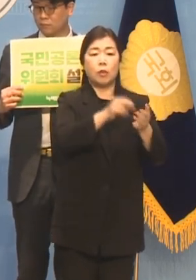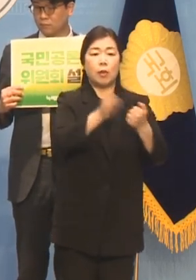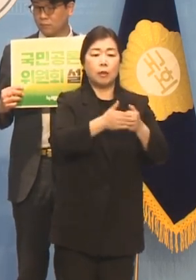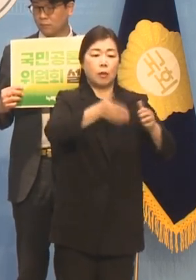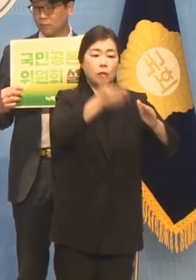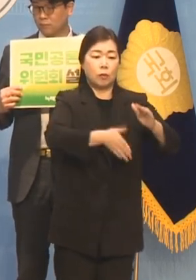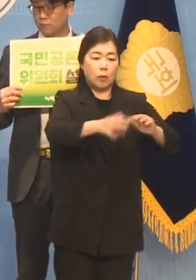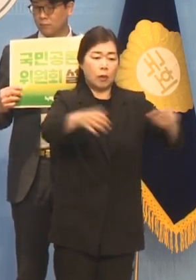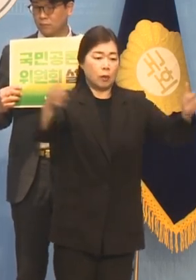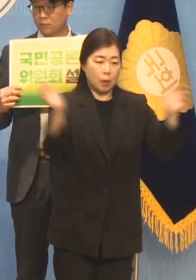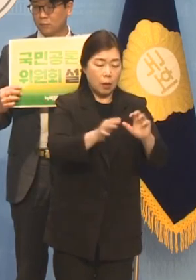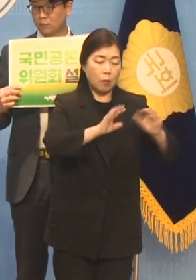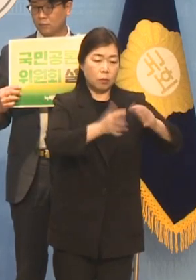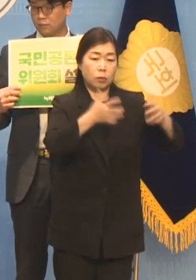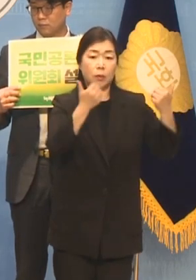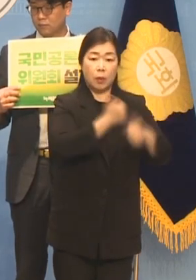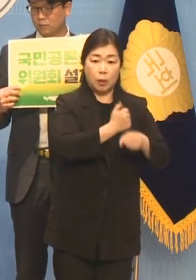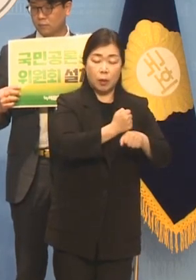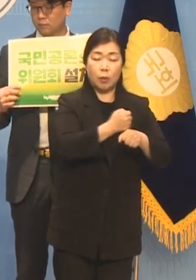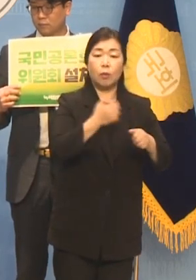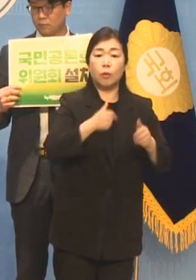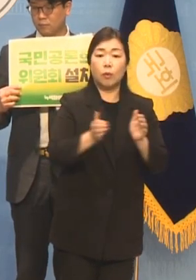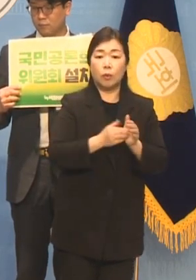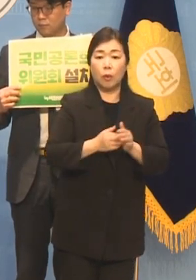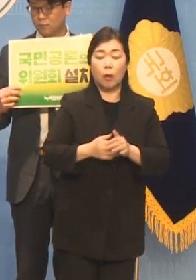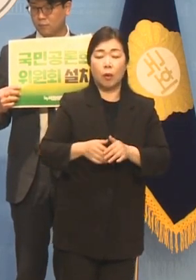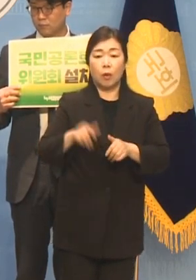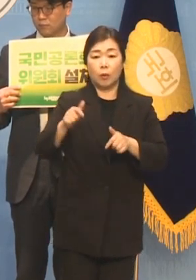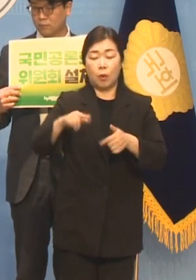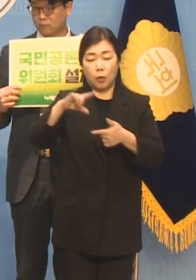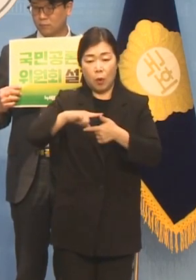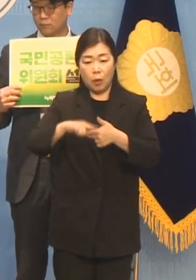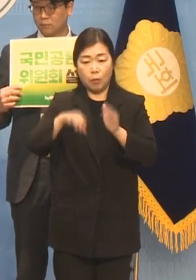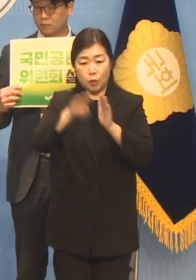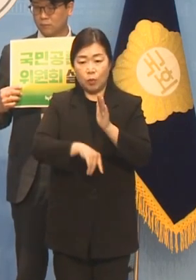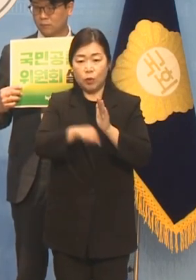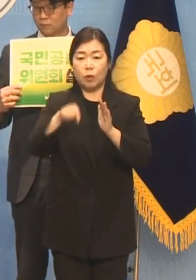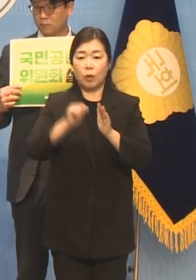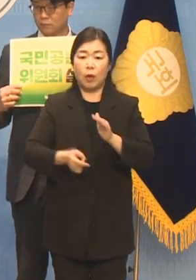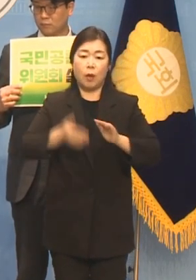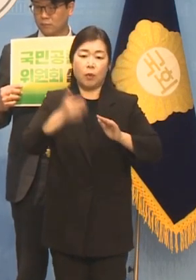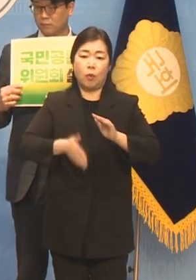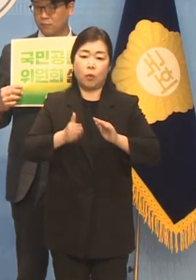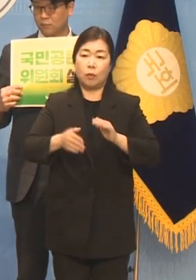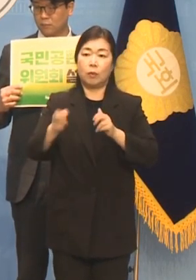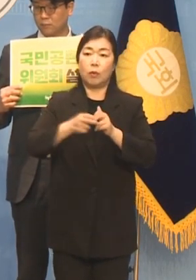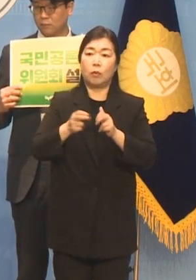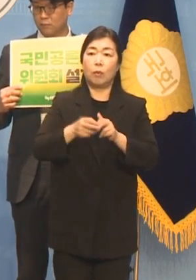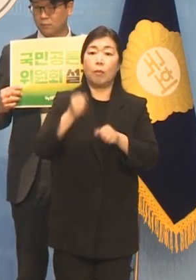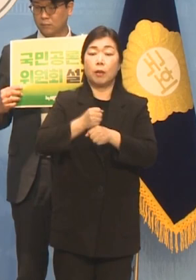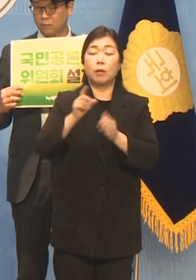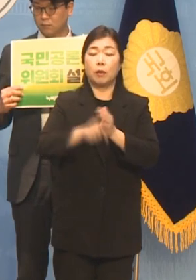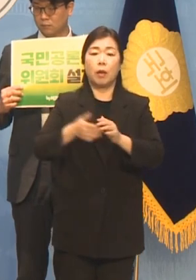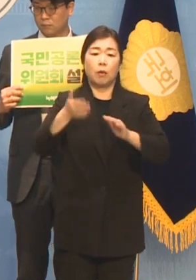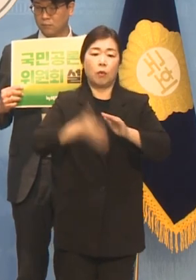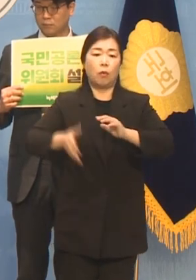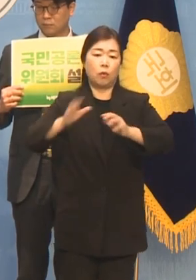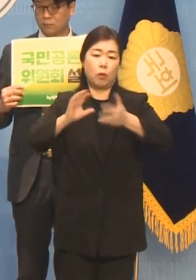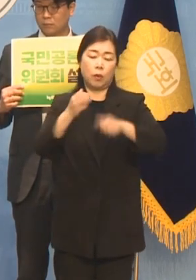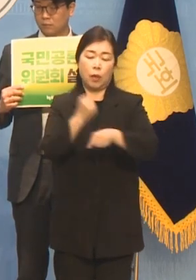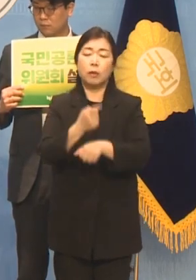2020년 서부 경남 공공의료 확충 공론화 작업 등입니다. 두 번째는 프레임 전환입니다.